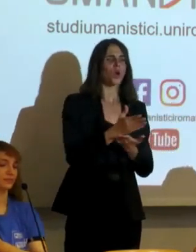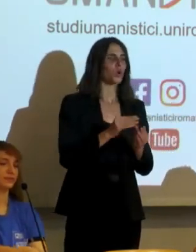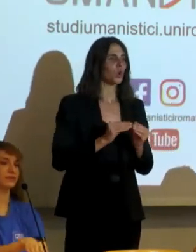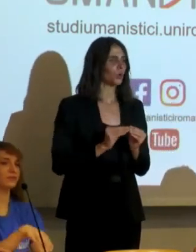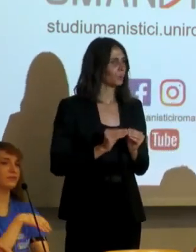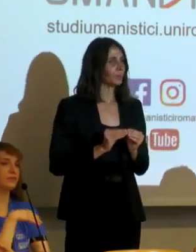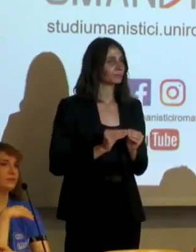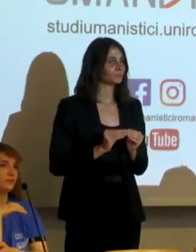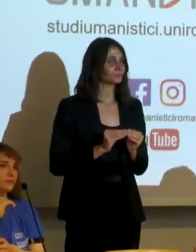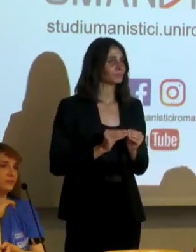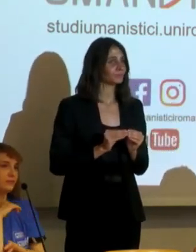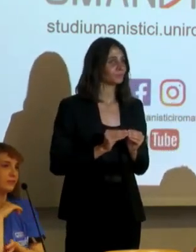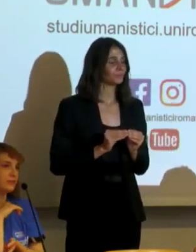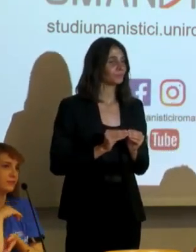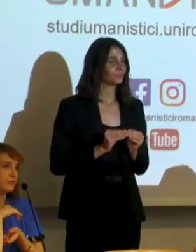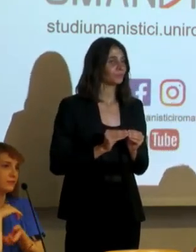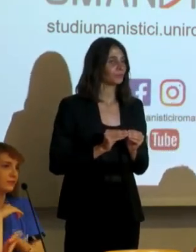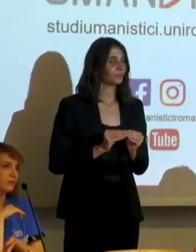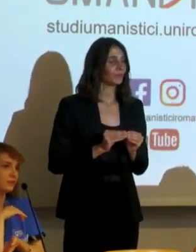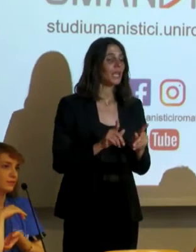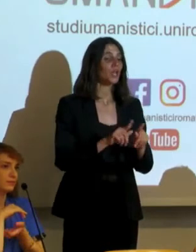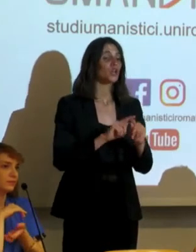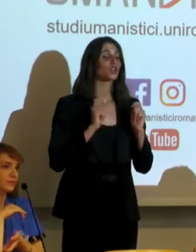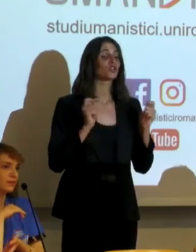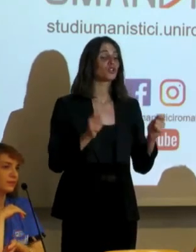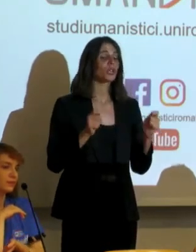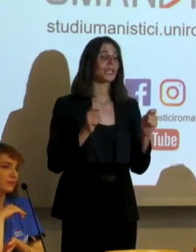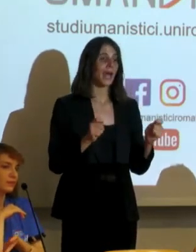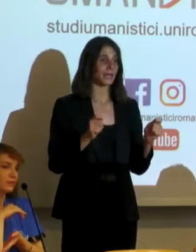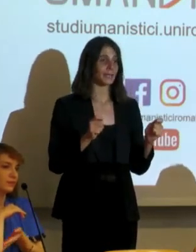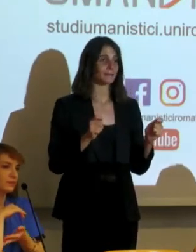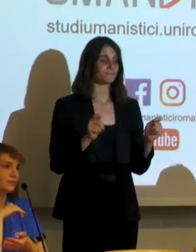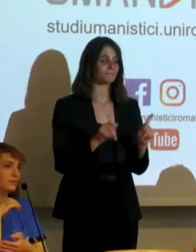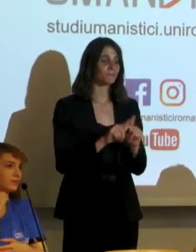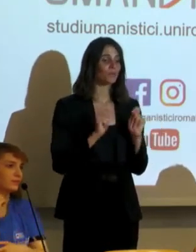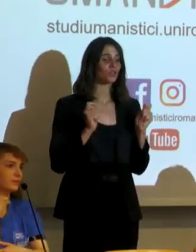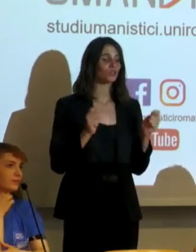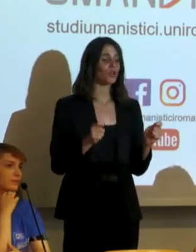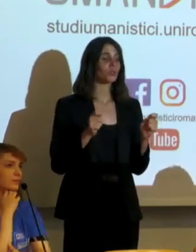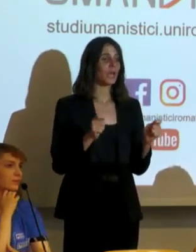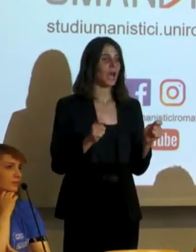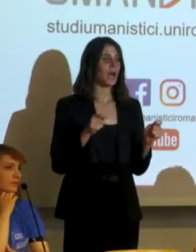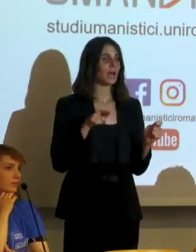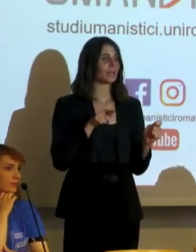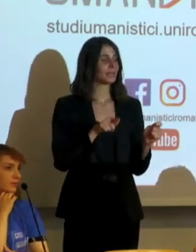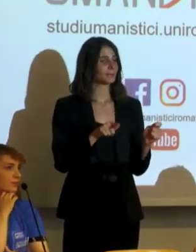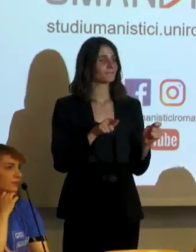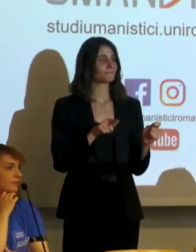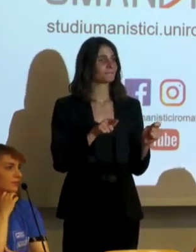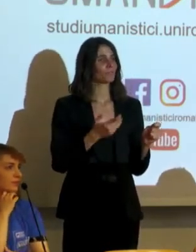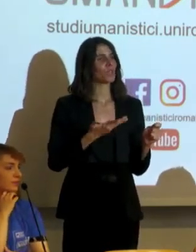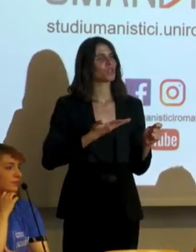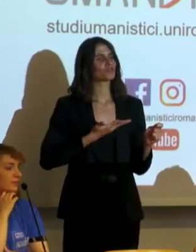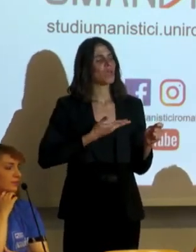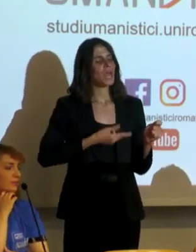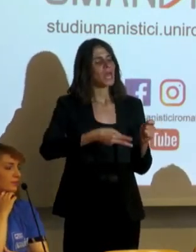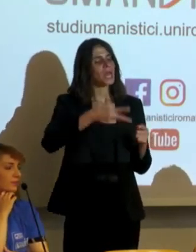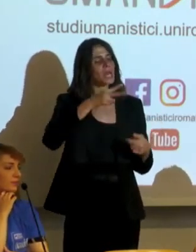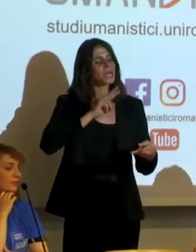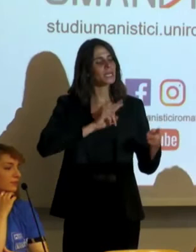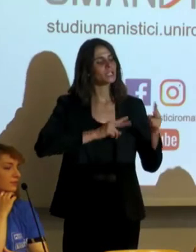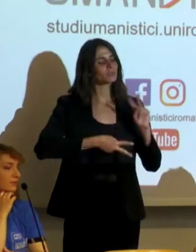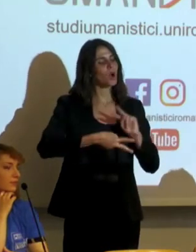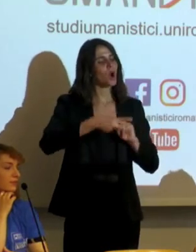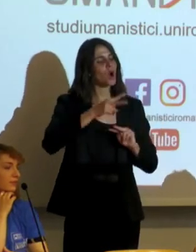e i giornali, tutte le fonti giornalistiche, tendono a fornire delle risposte con una